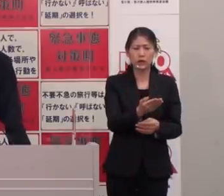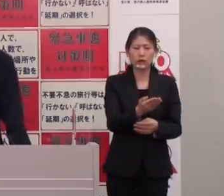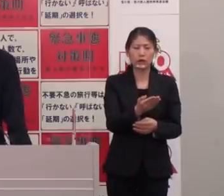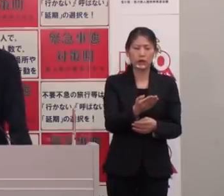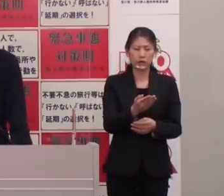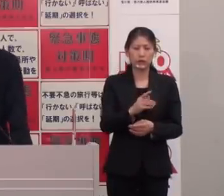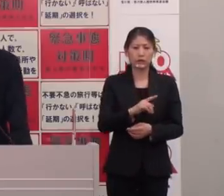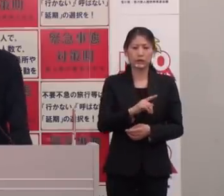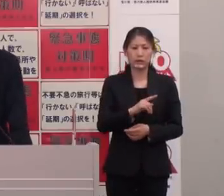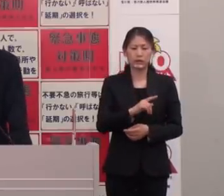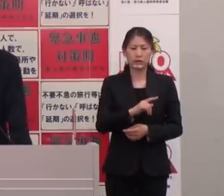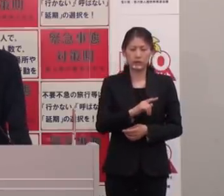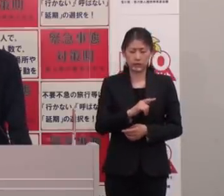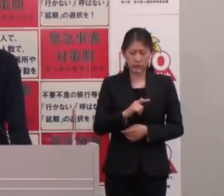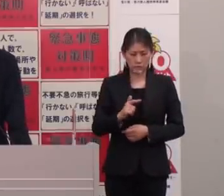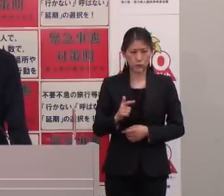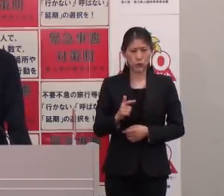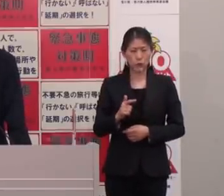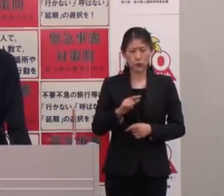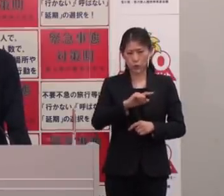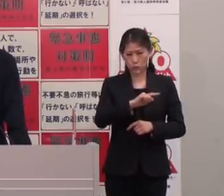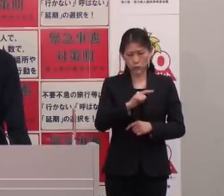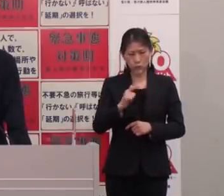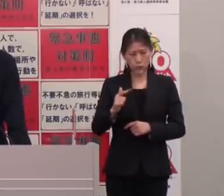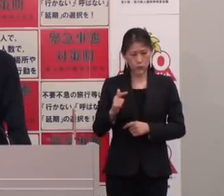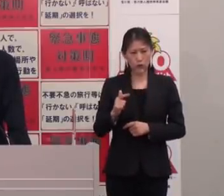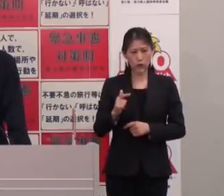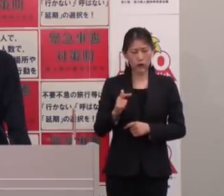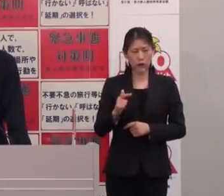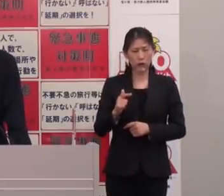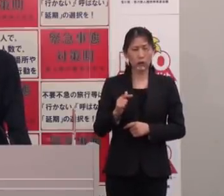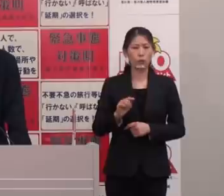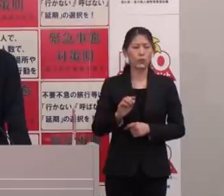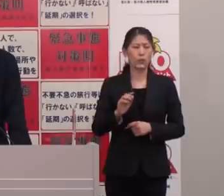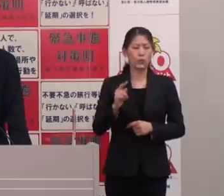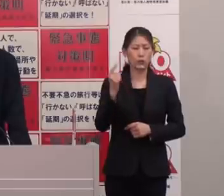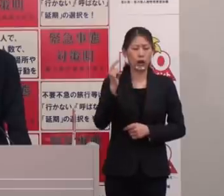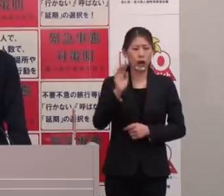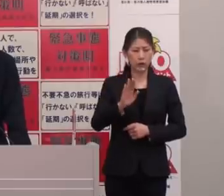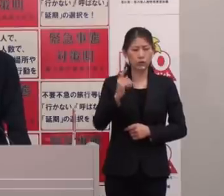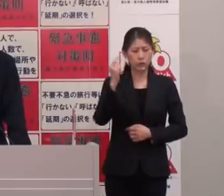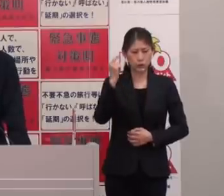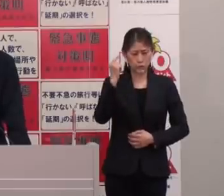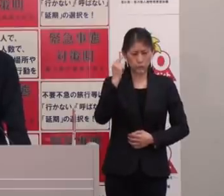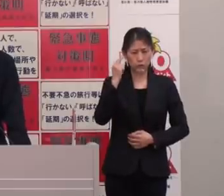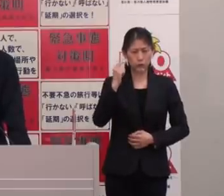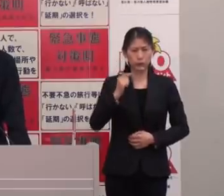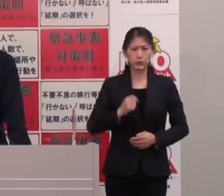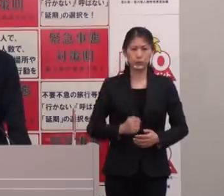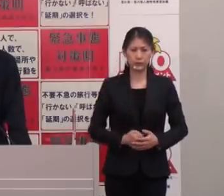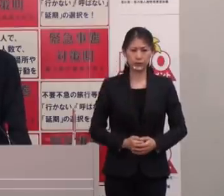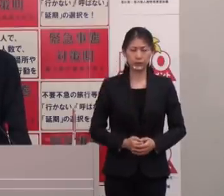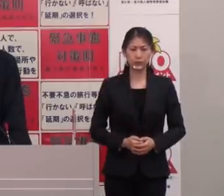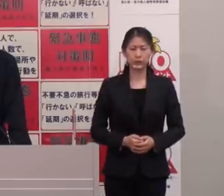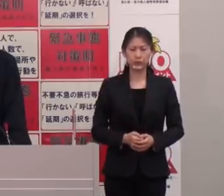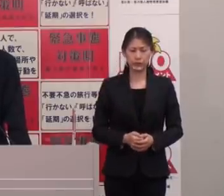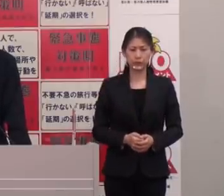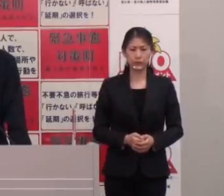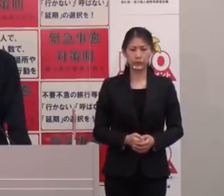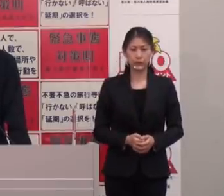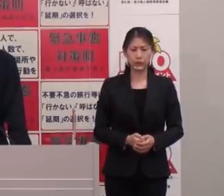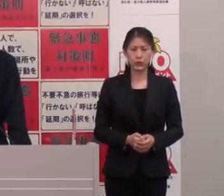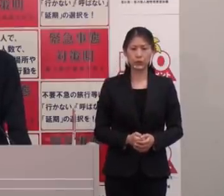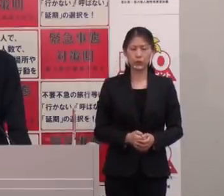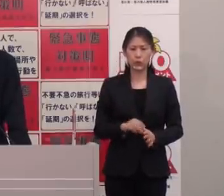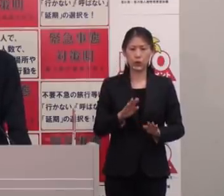なんか線を引いてですね、ここから先はもう原則自宅療養というようなことにはならないんじゃないかと